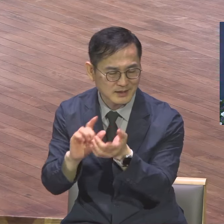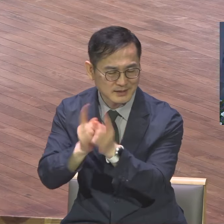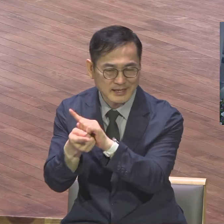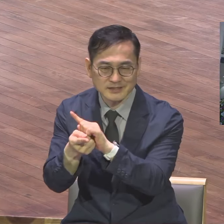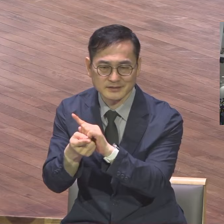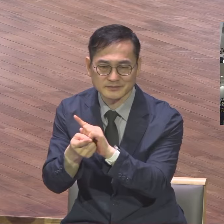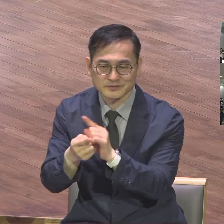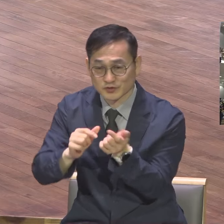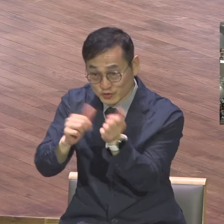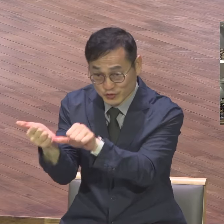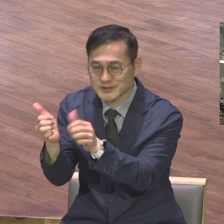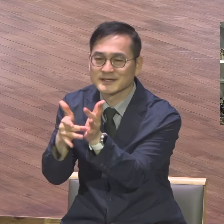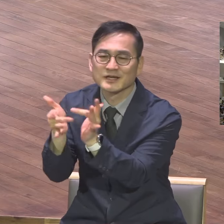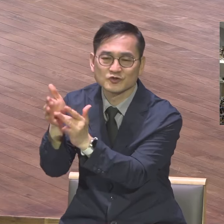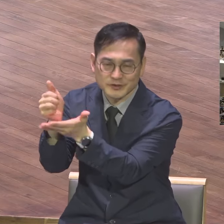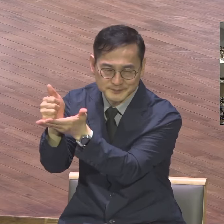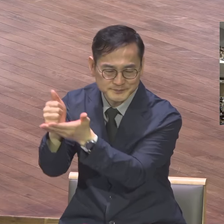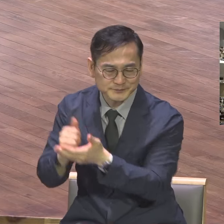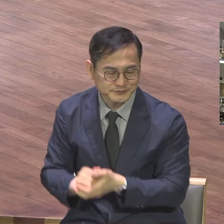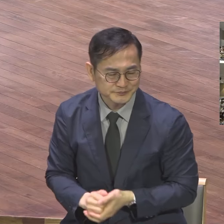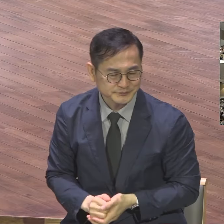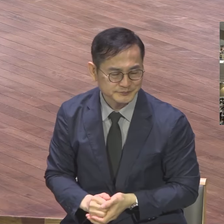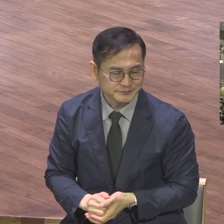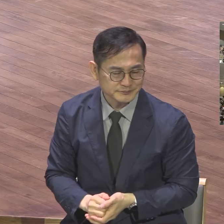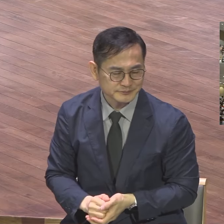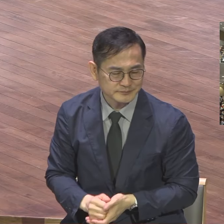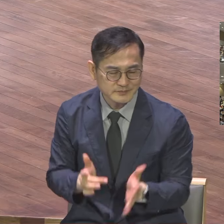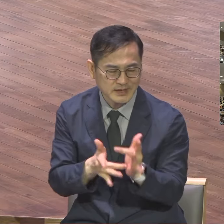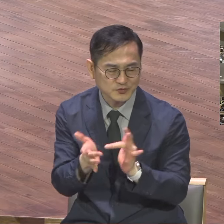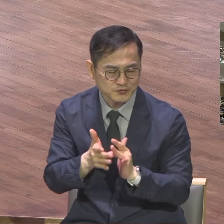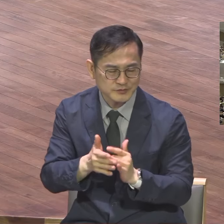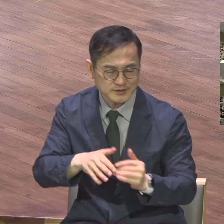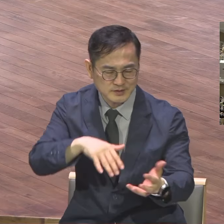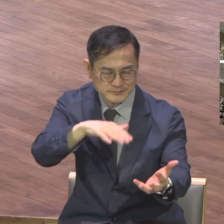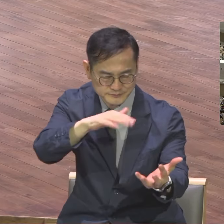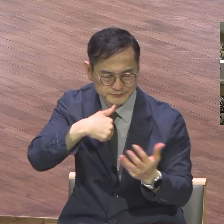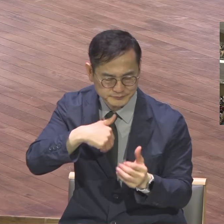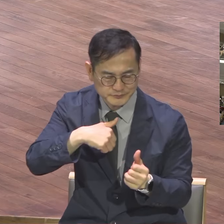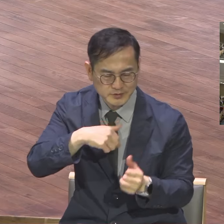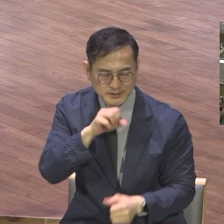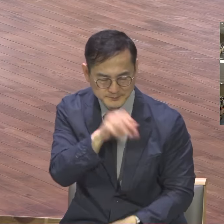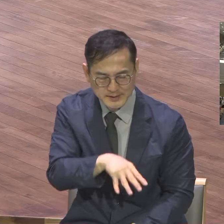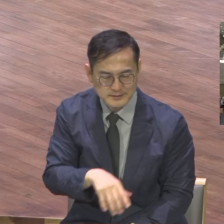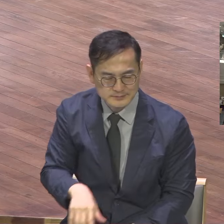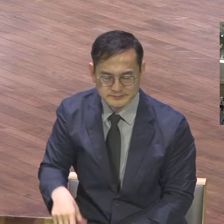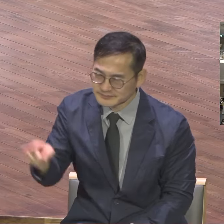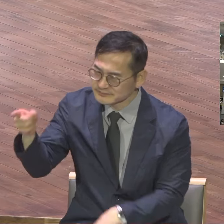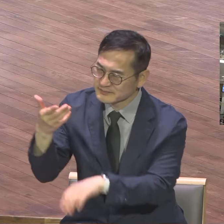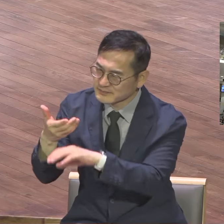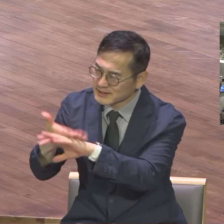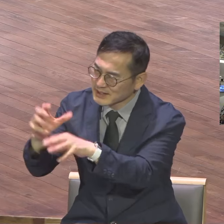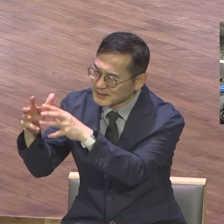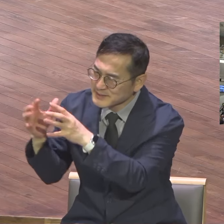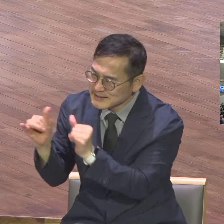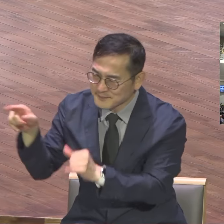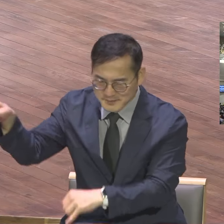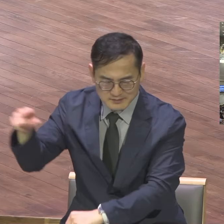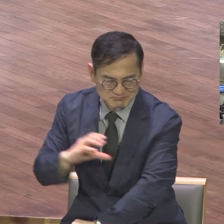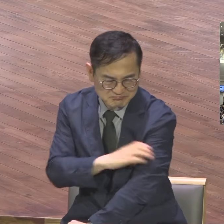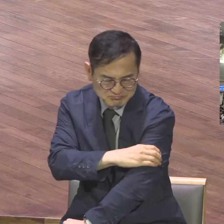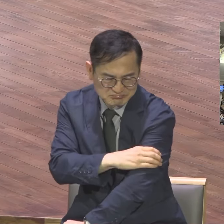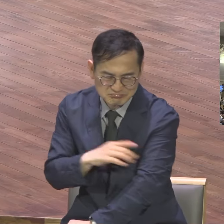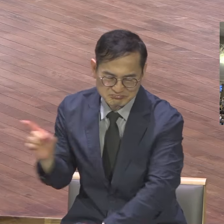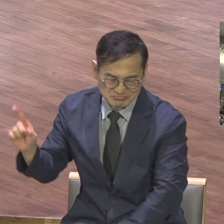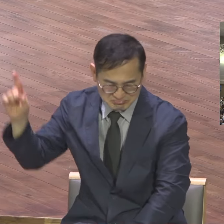봅니다. 예수께서 불러다가 이르시되 이방인의 집권자들이 그들을 임의로 주관하고 그